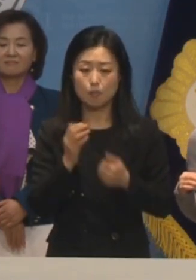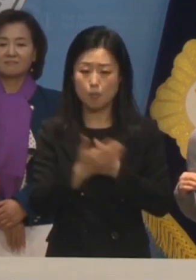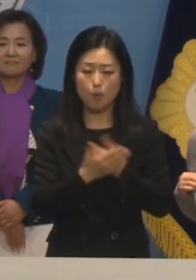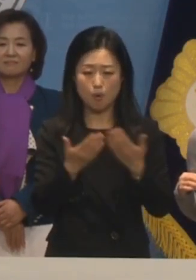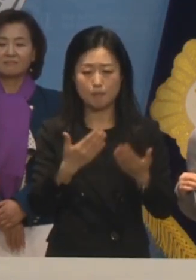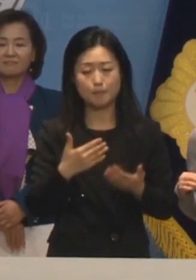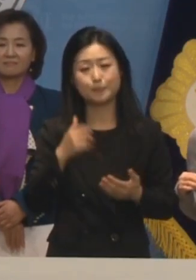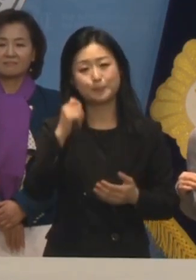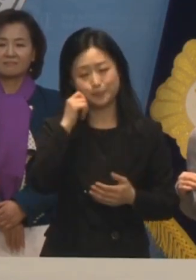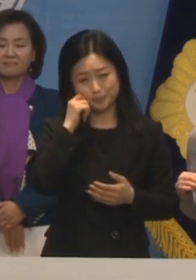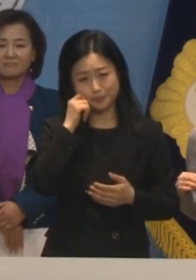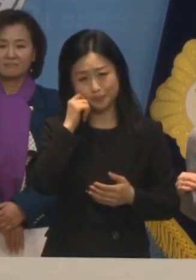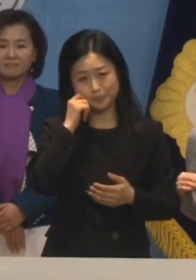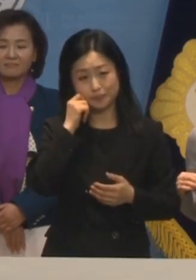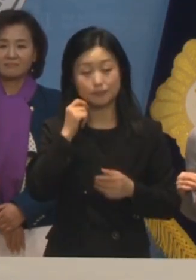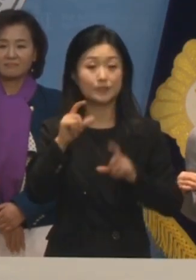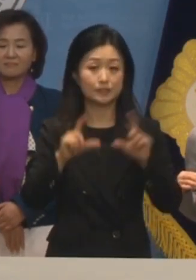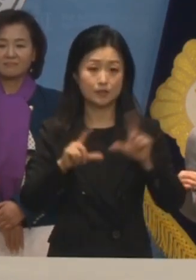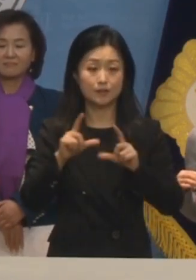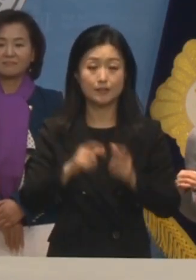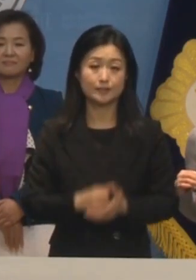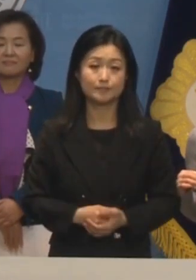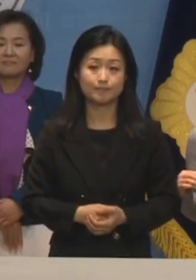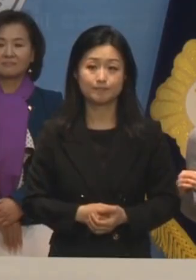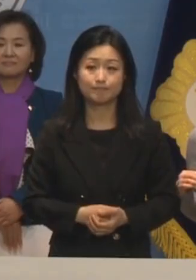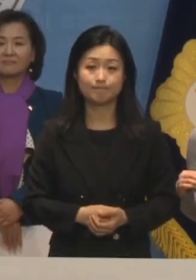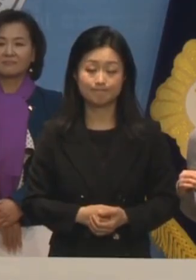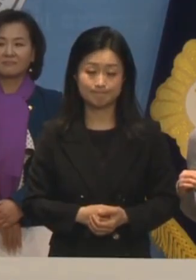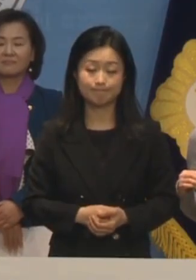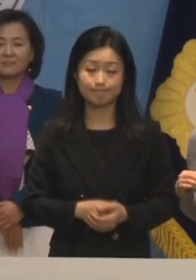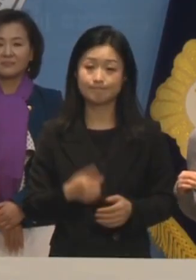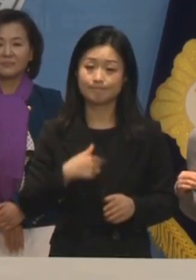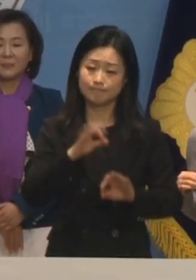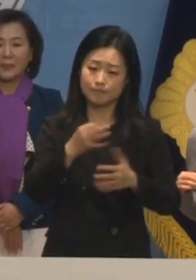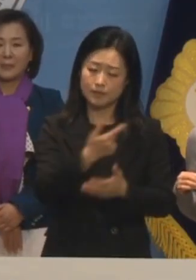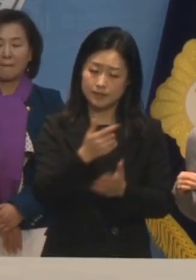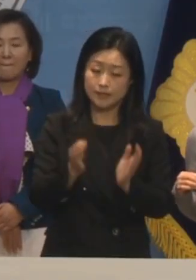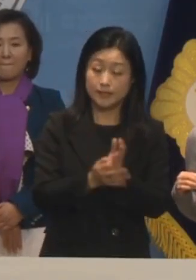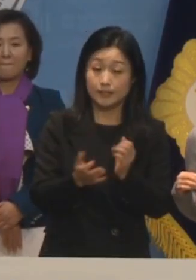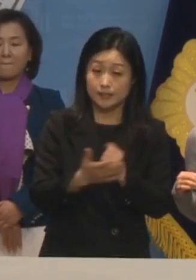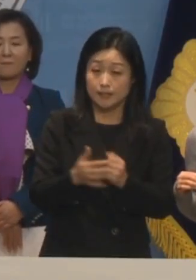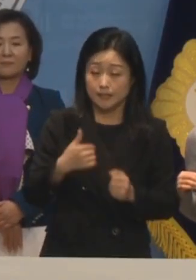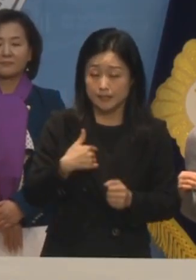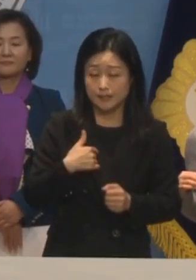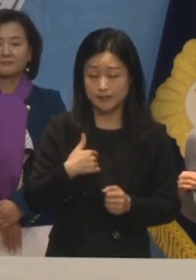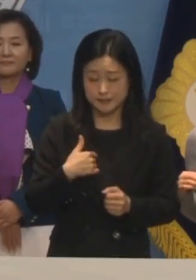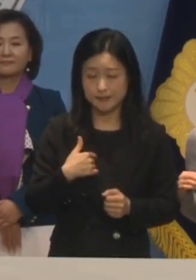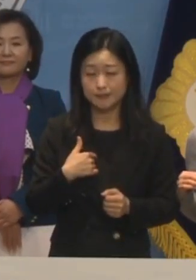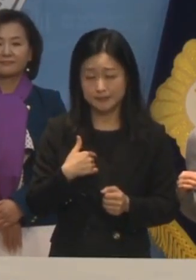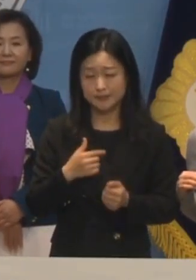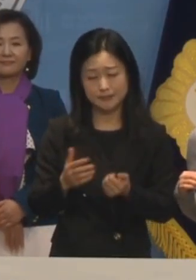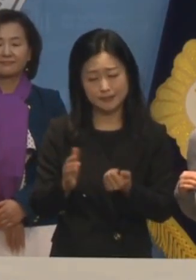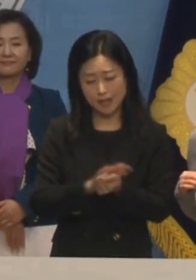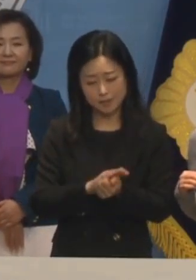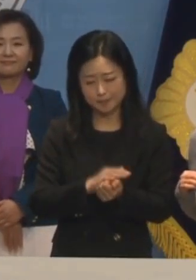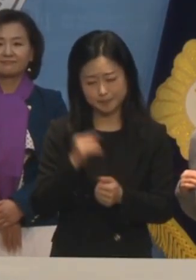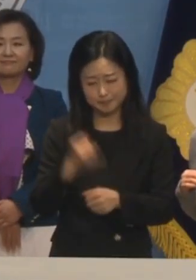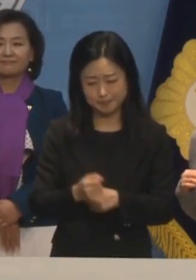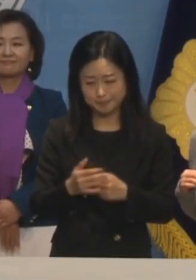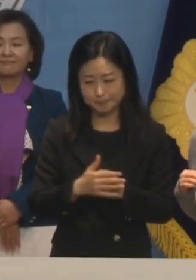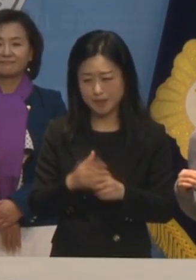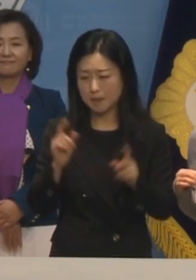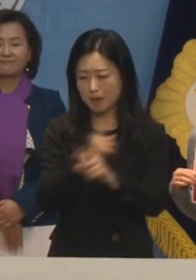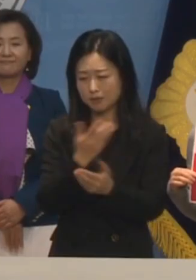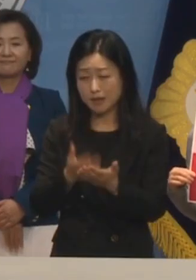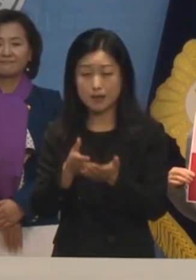보호장치조차 만들어지고 있지 않습니다. 열악한 처우는 수없이 얘기해왔지만 바뀌지 않습니다.